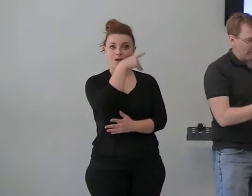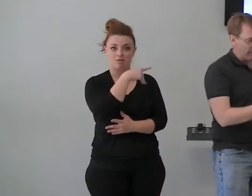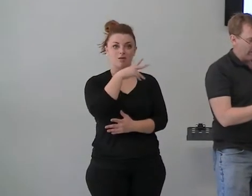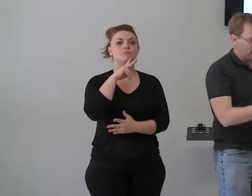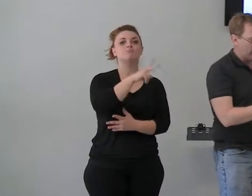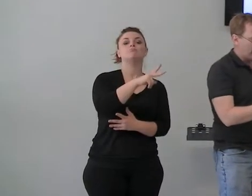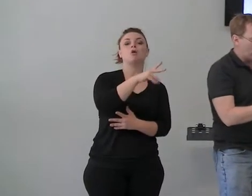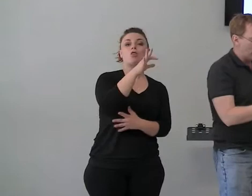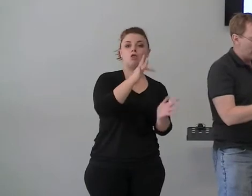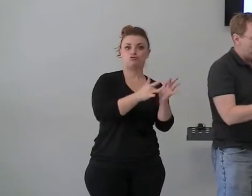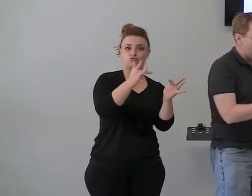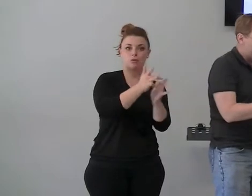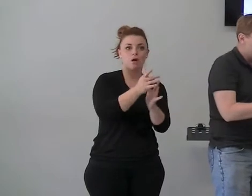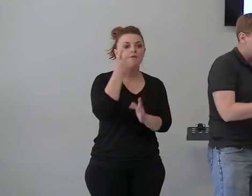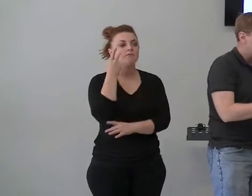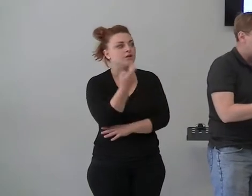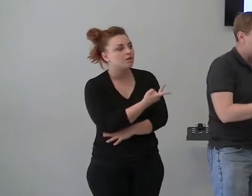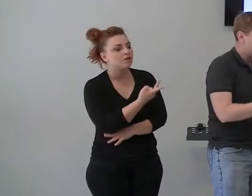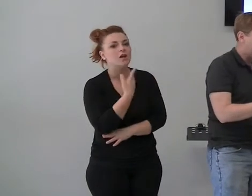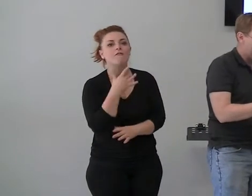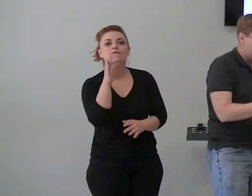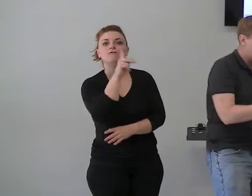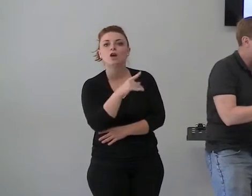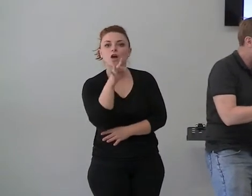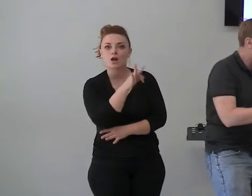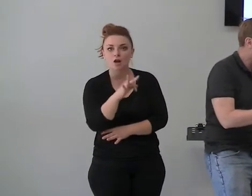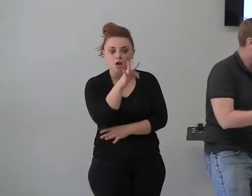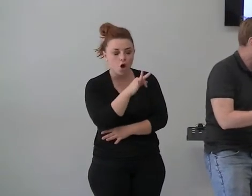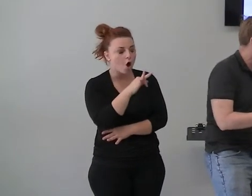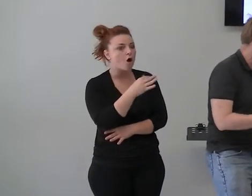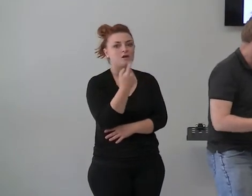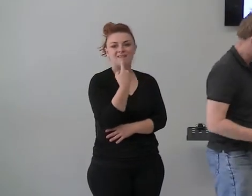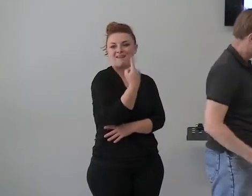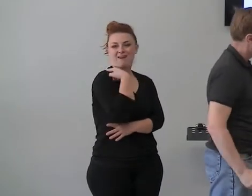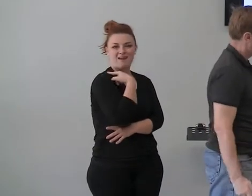Vedi il fico che tu maledicesti è seccato. Look, the fig tree they